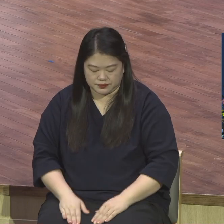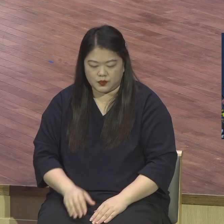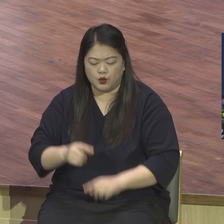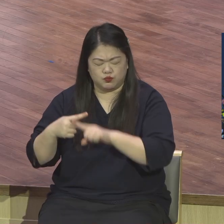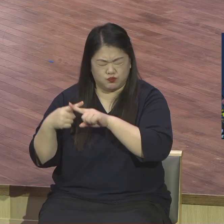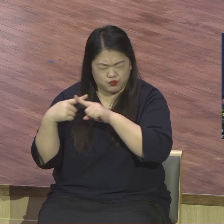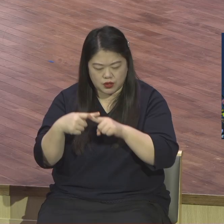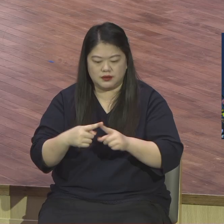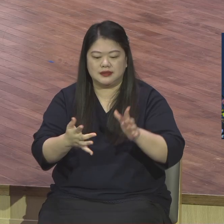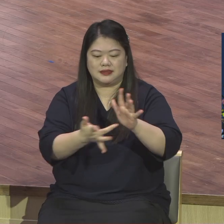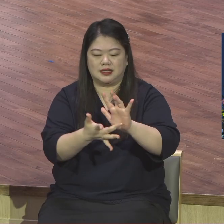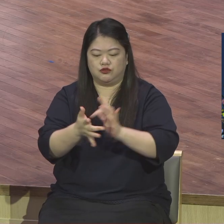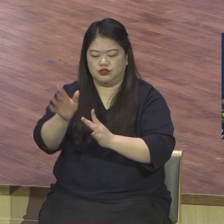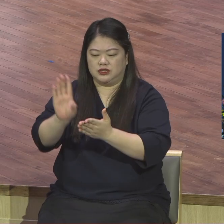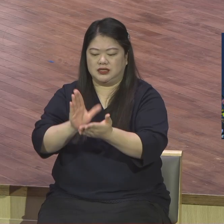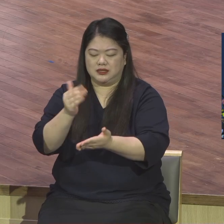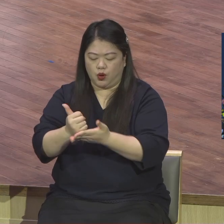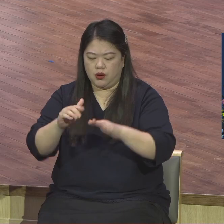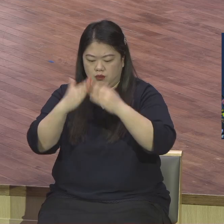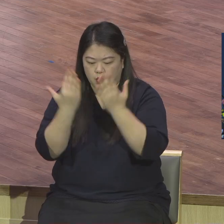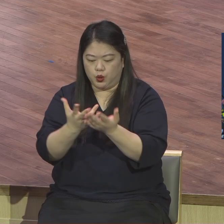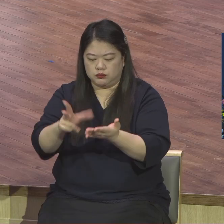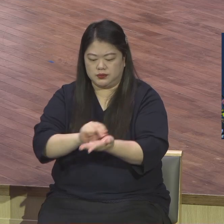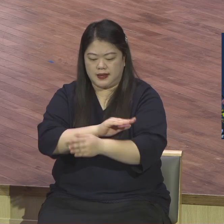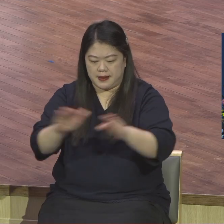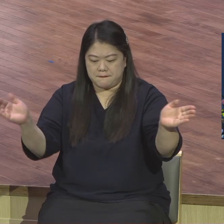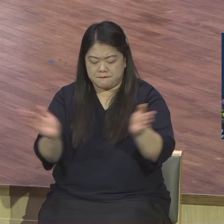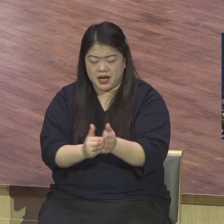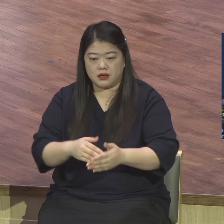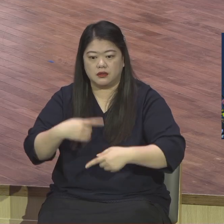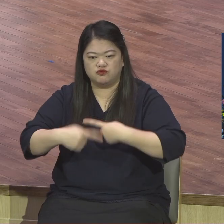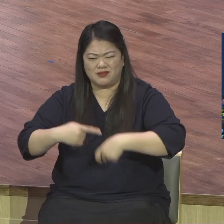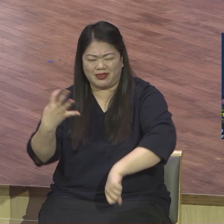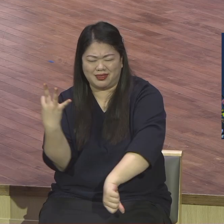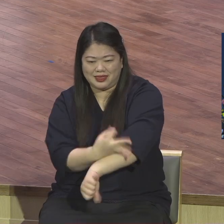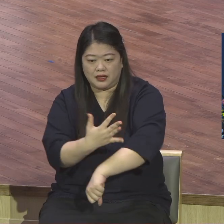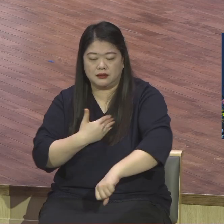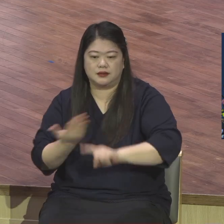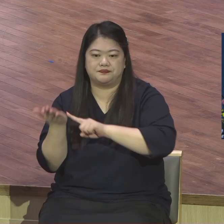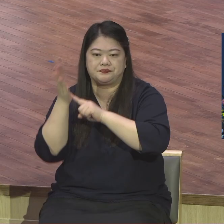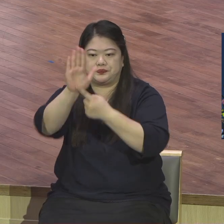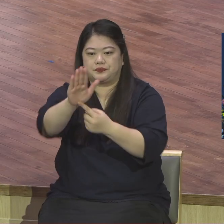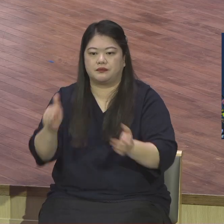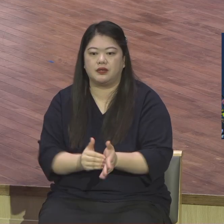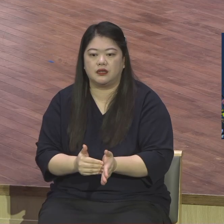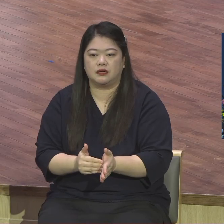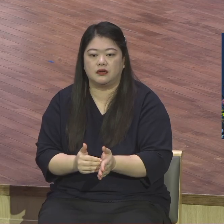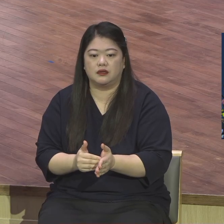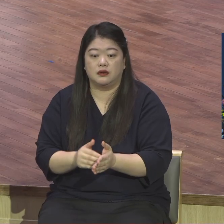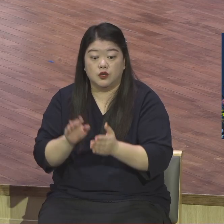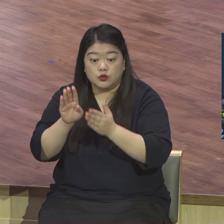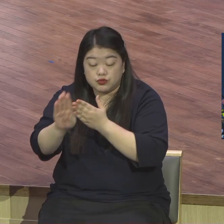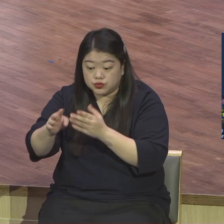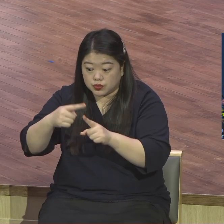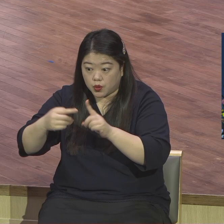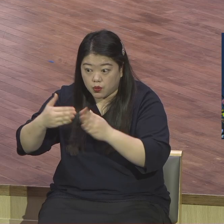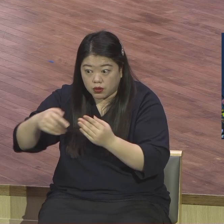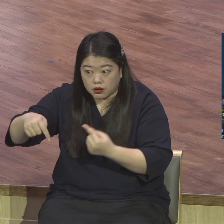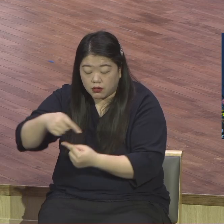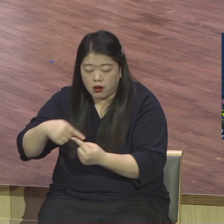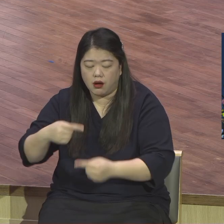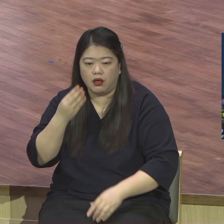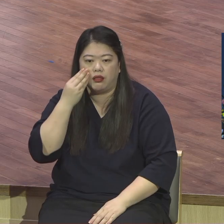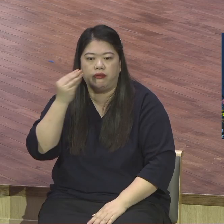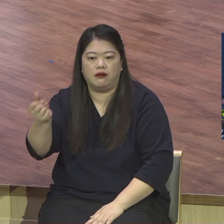예수는 그리스도야. 내 인생 모든 문제 해결자다. 단 한 번도 흔들린 적이 없어요.